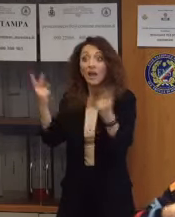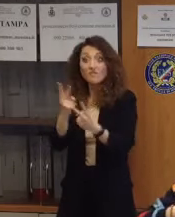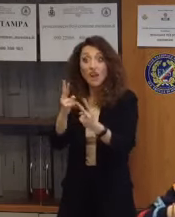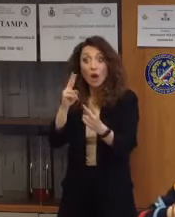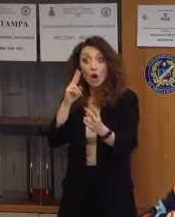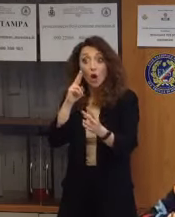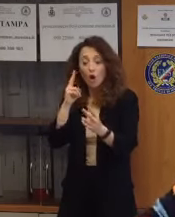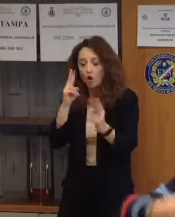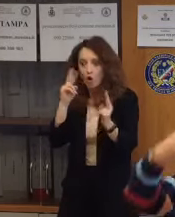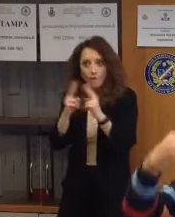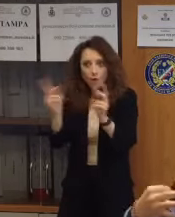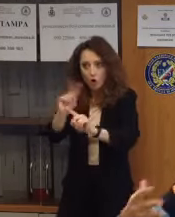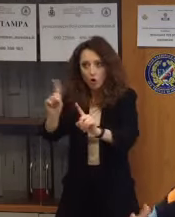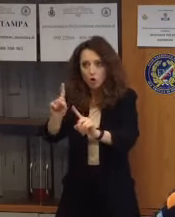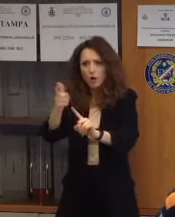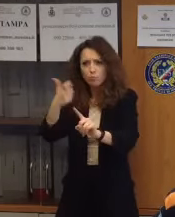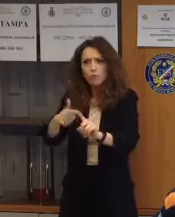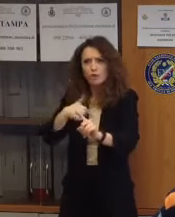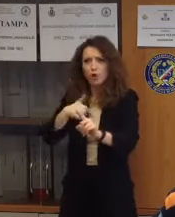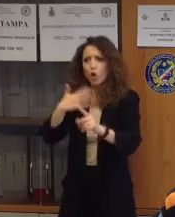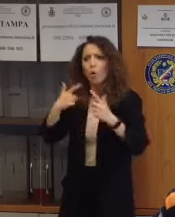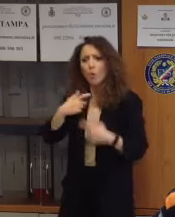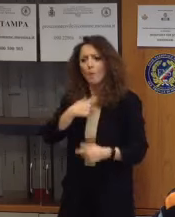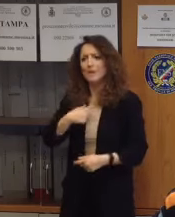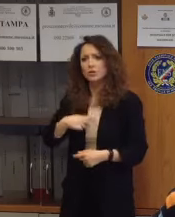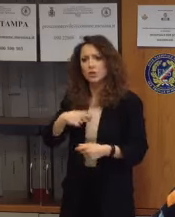io personalmente lì a prendervi a calci in culo.